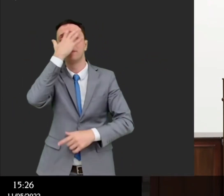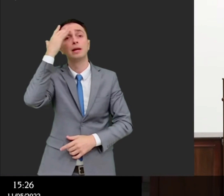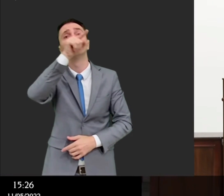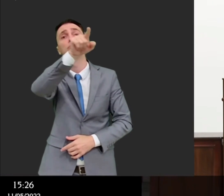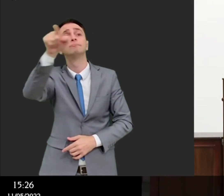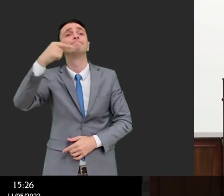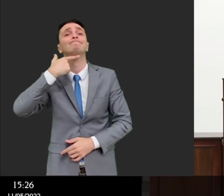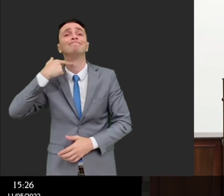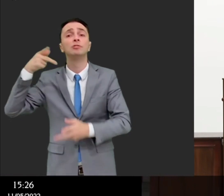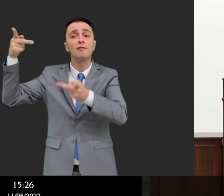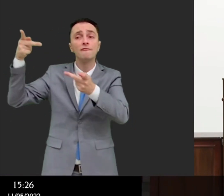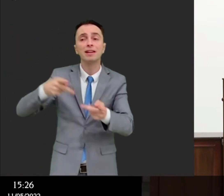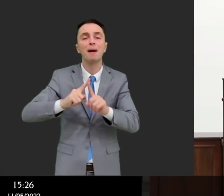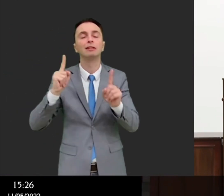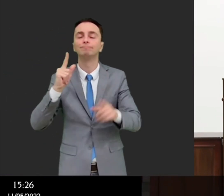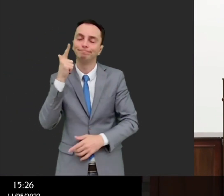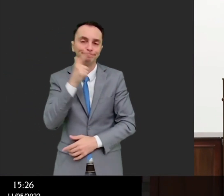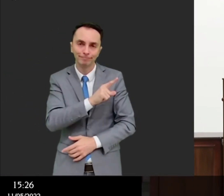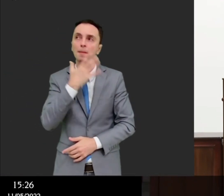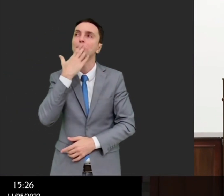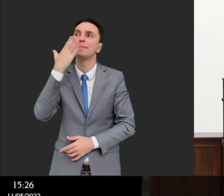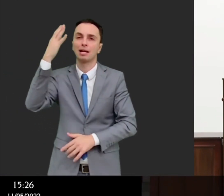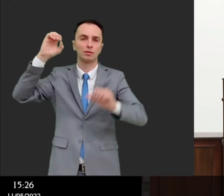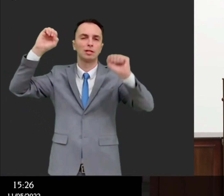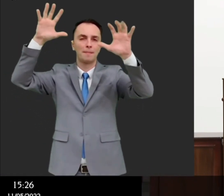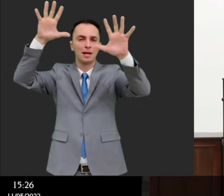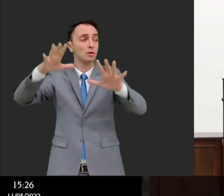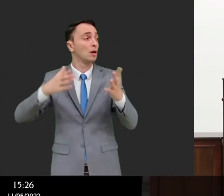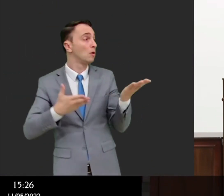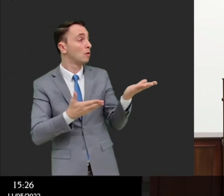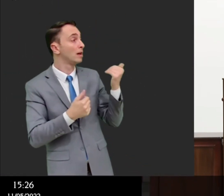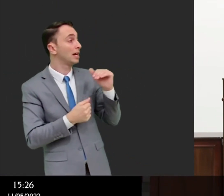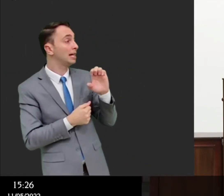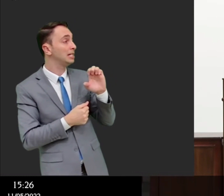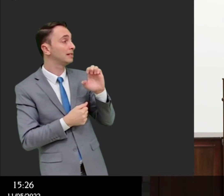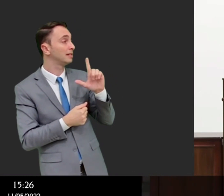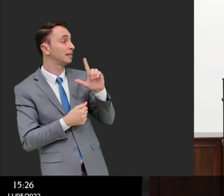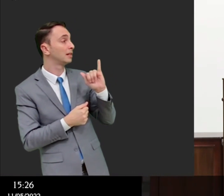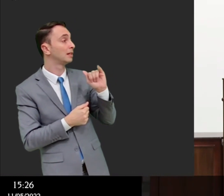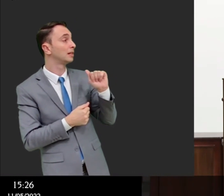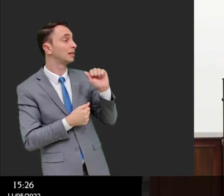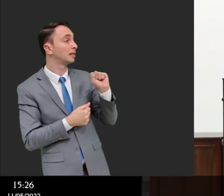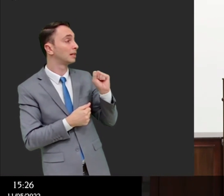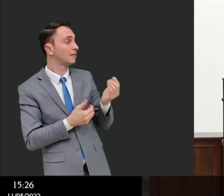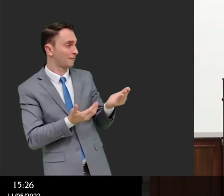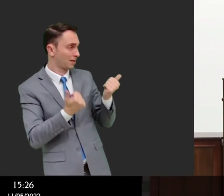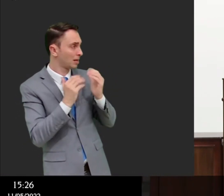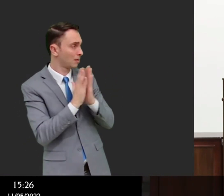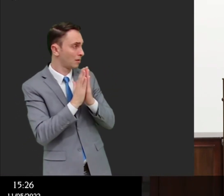também. Todos juntos em uma santa comunhão. Vem, irmão Elias, você vem orar.